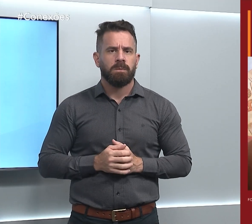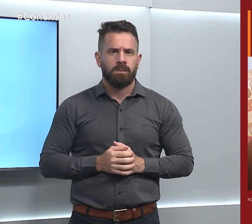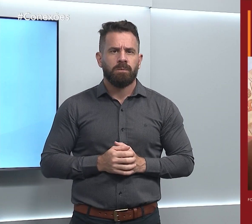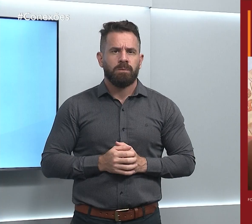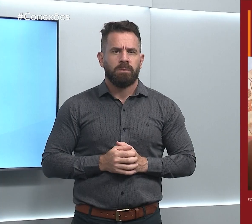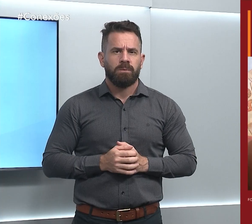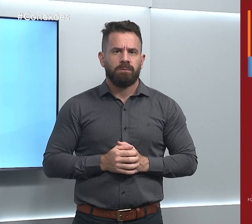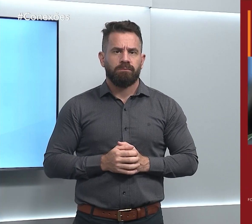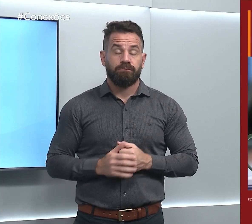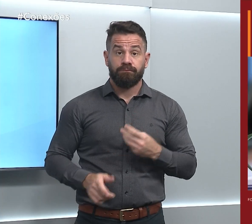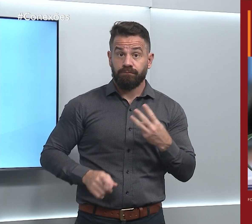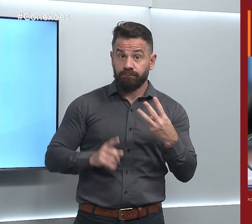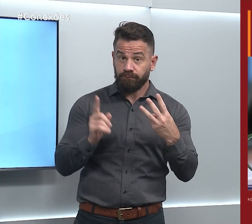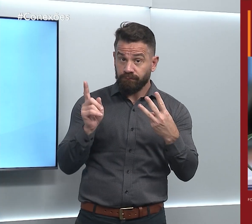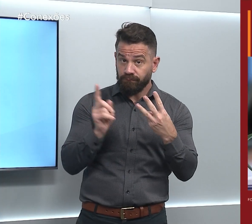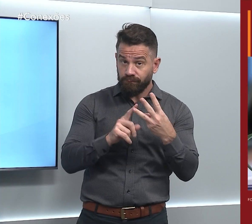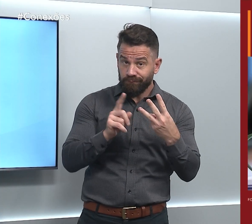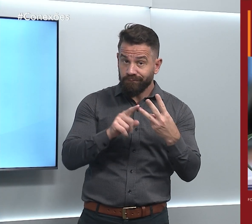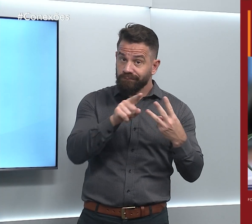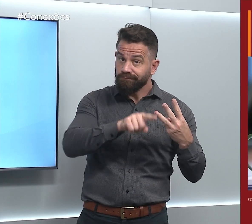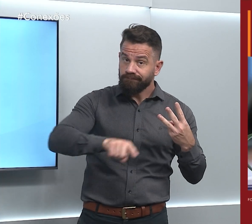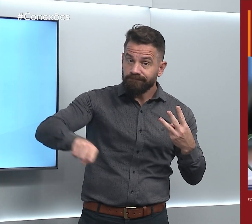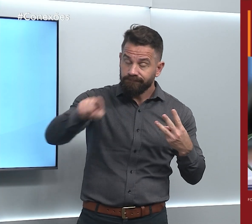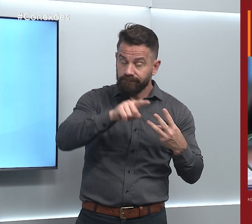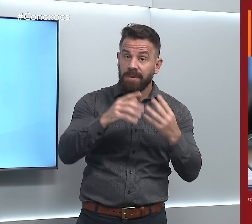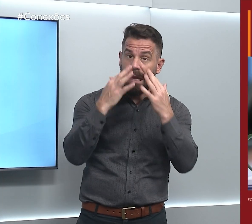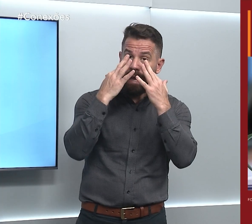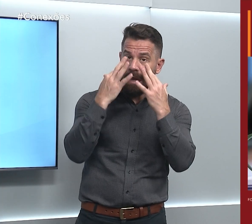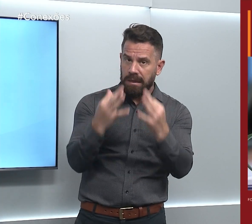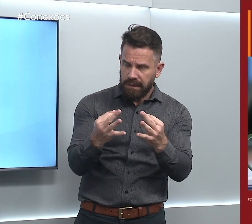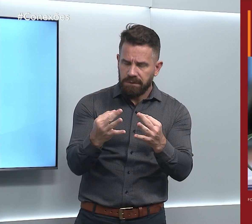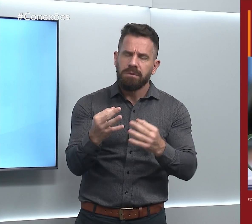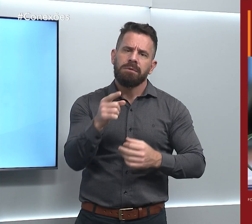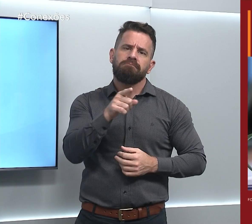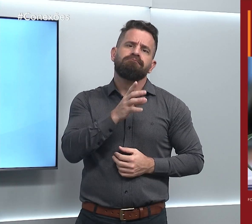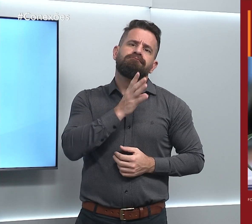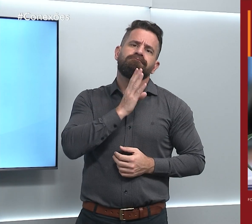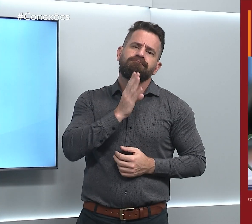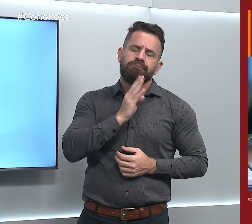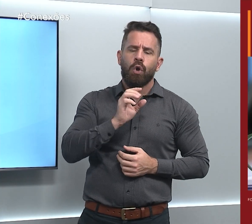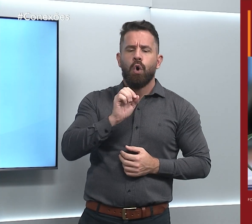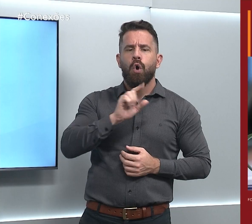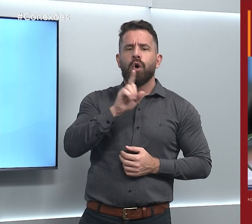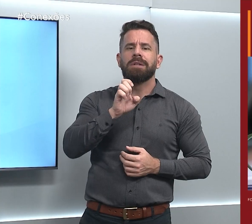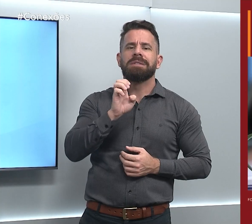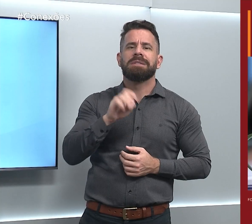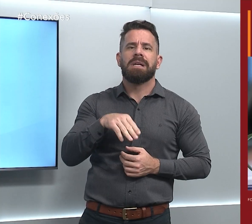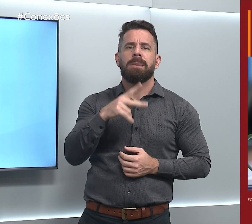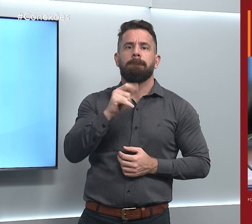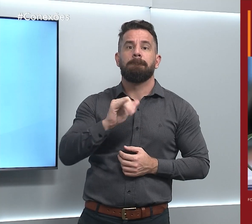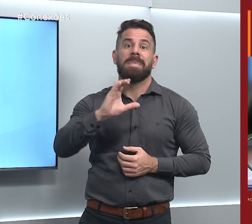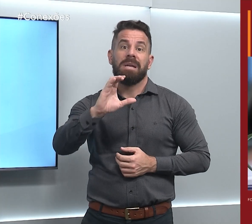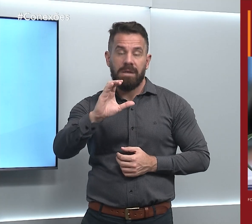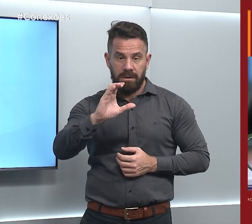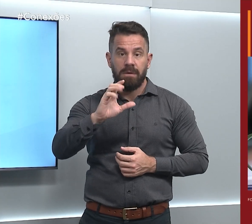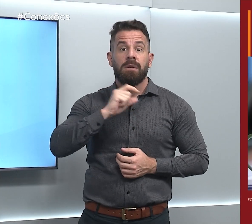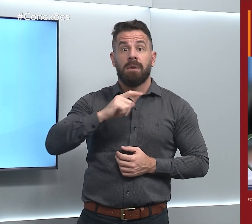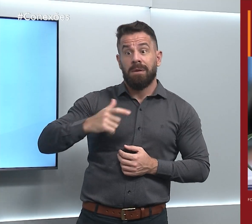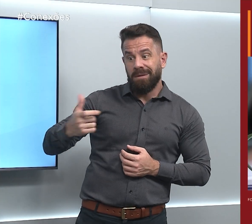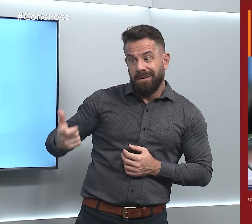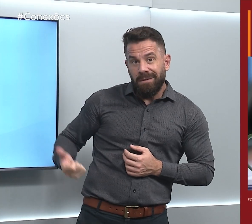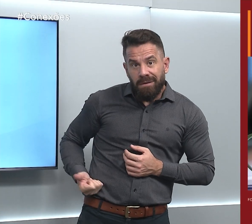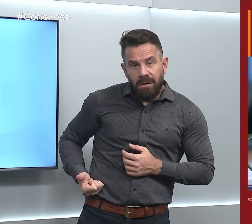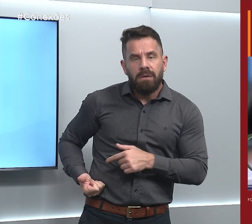E agora um alerta: canetas de insulina, conhecidas aí da marca Ozempic, podem levar à perda de visão.